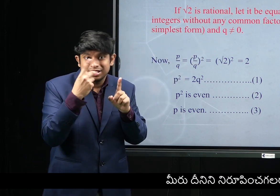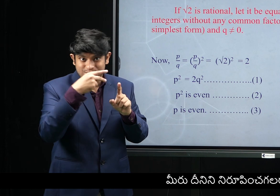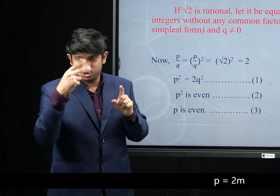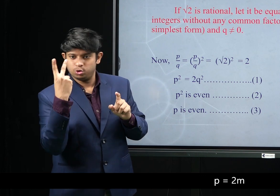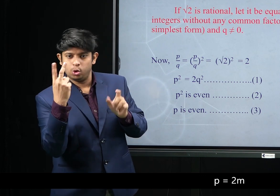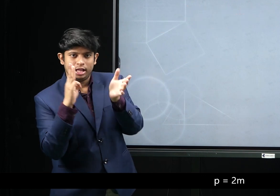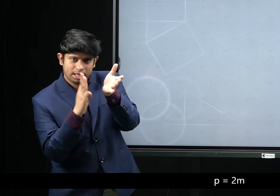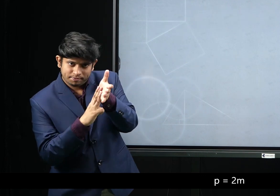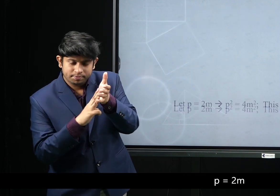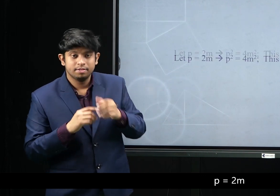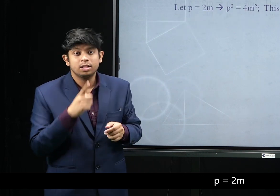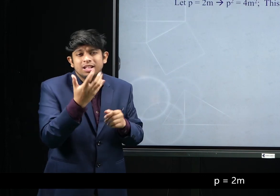p 2m.